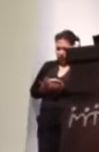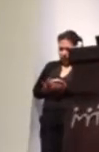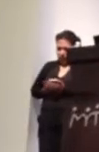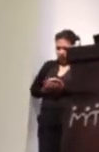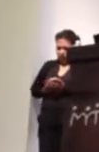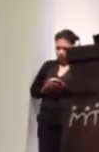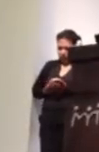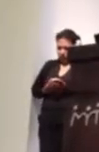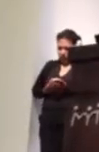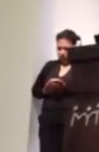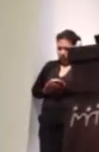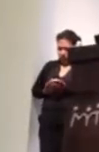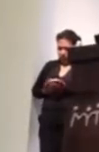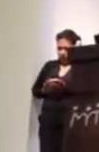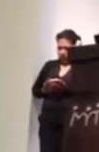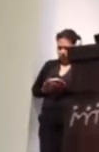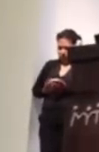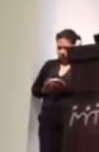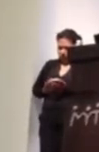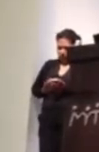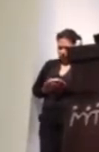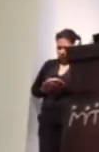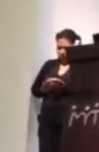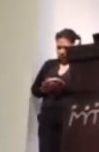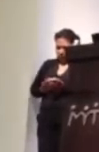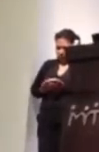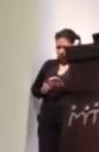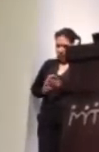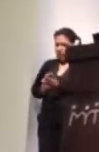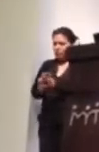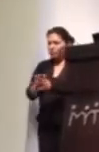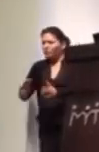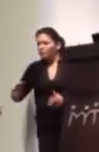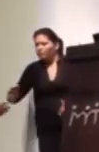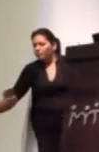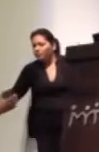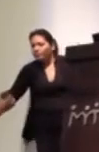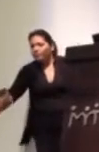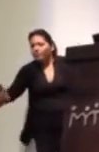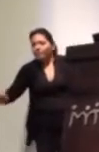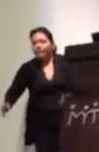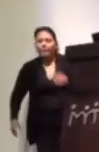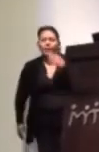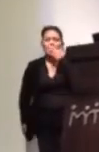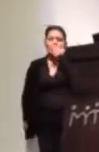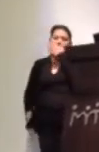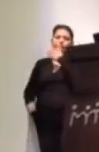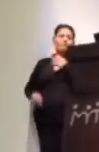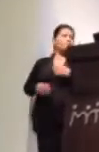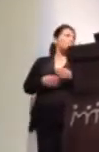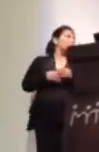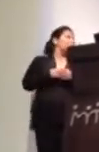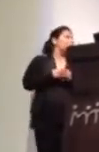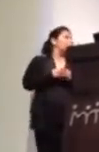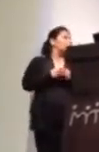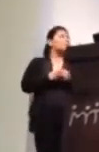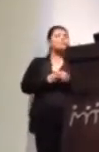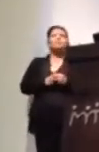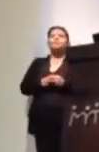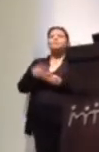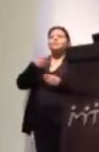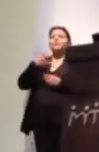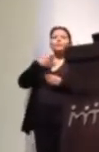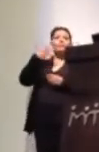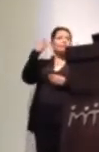¿Okay? Esta es una estrategia que sí les quiero compartir, porque creo que sí es de mucha utilidad. Hay